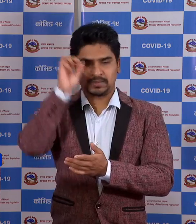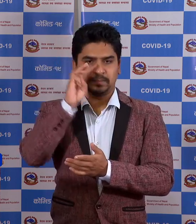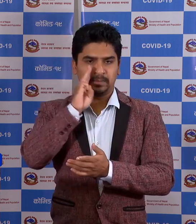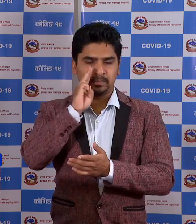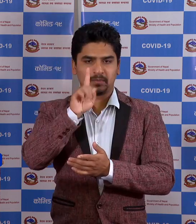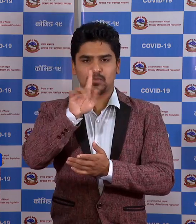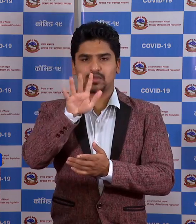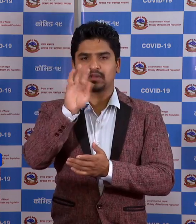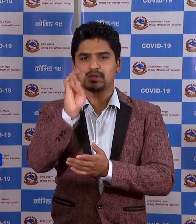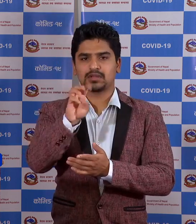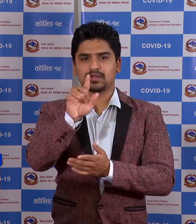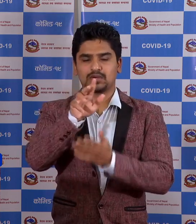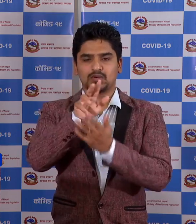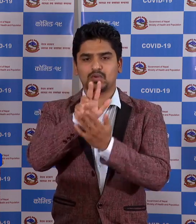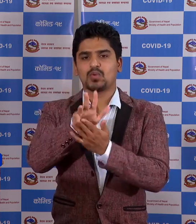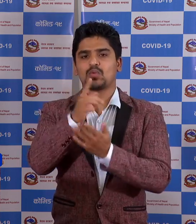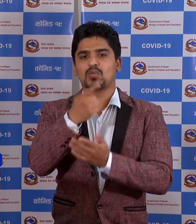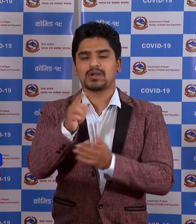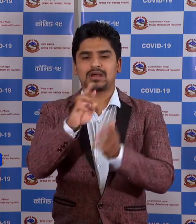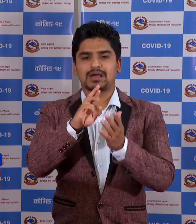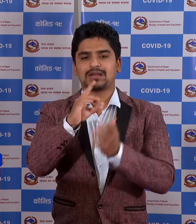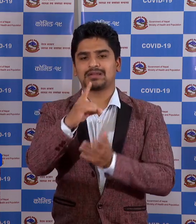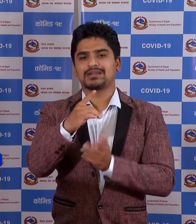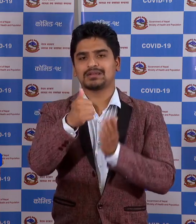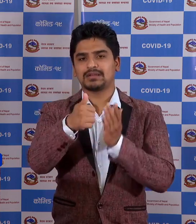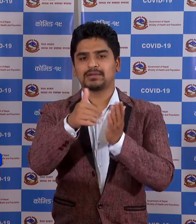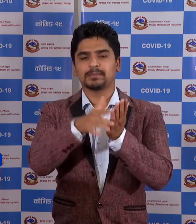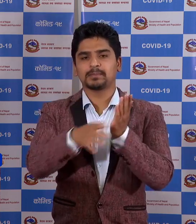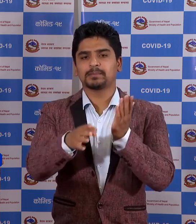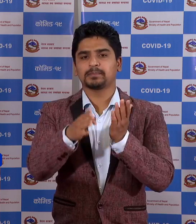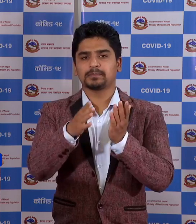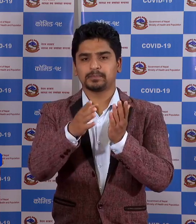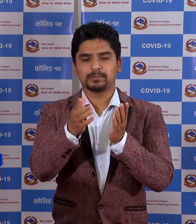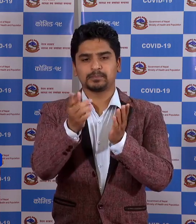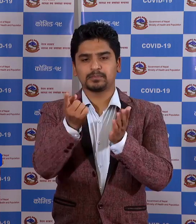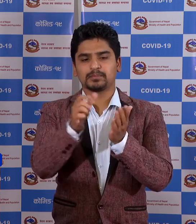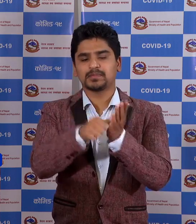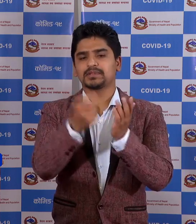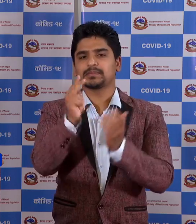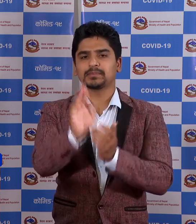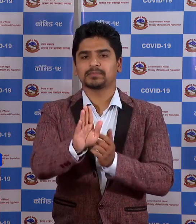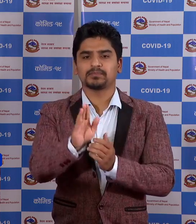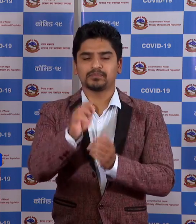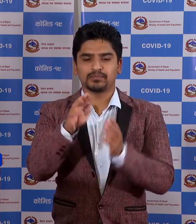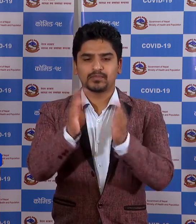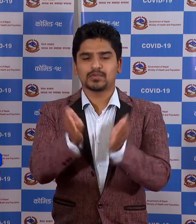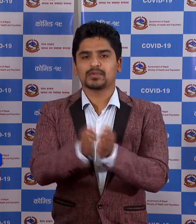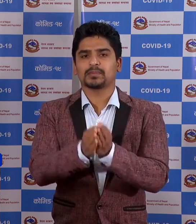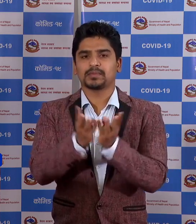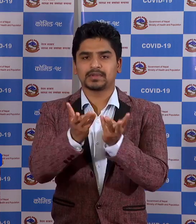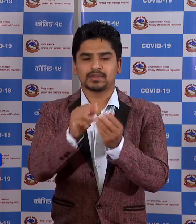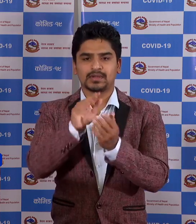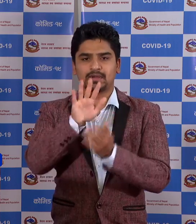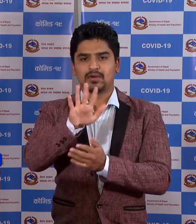प्रदेशमा 15,009 वटा आरडिटी विधिबाट परीक्षणहरू भएका छन् हालसम्म, जसको कुल संख्या